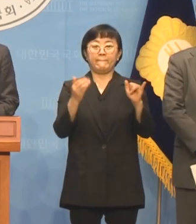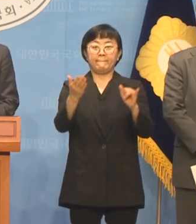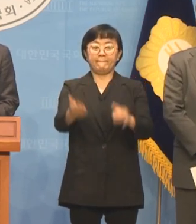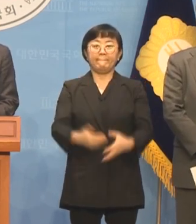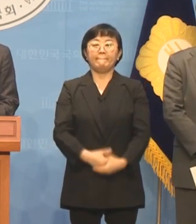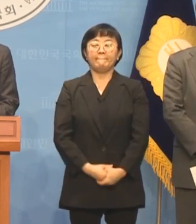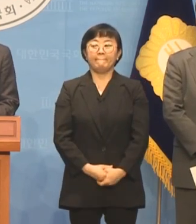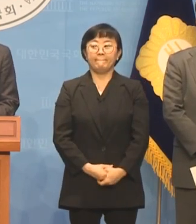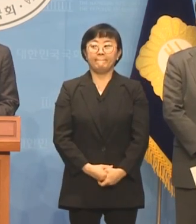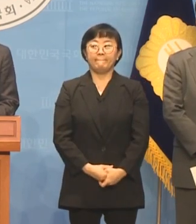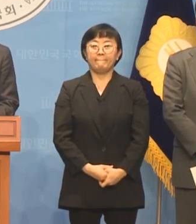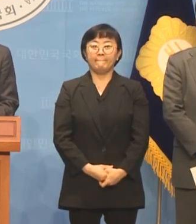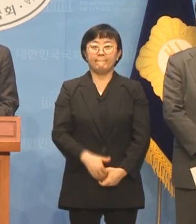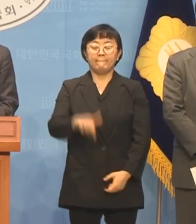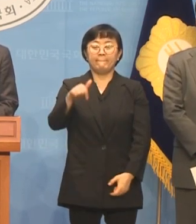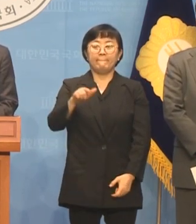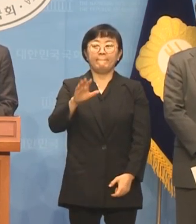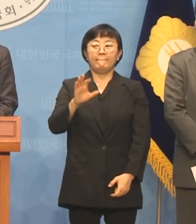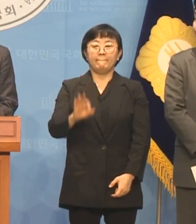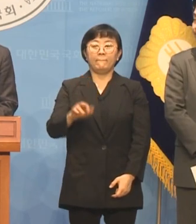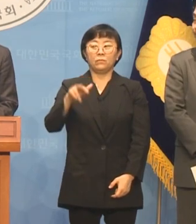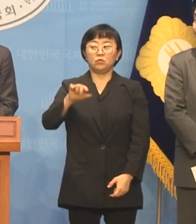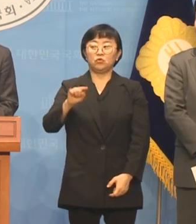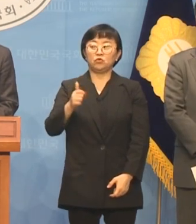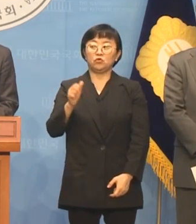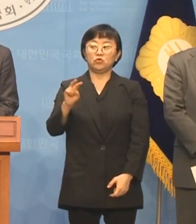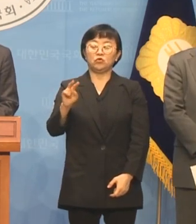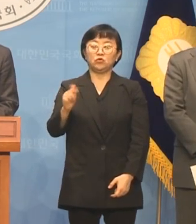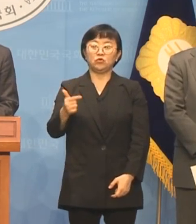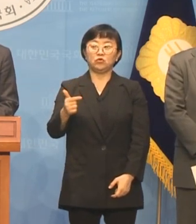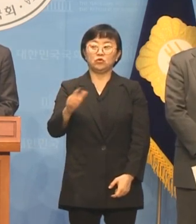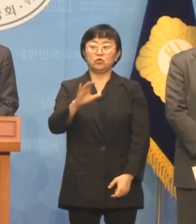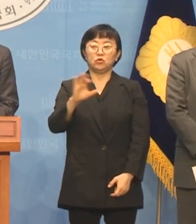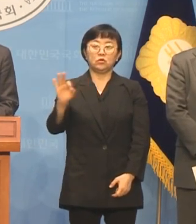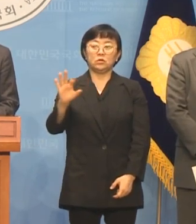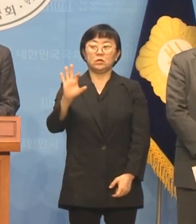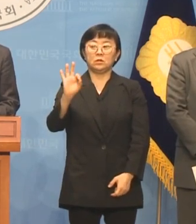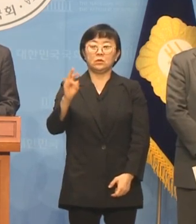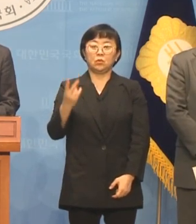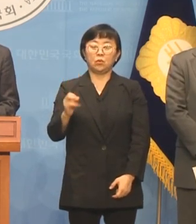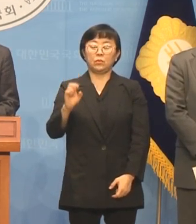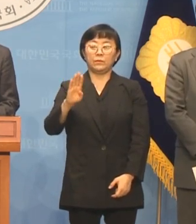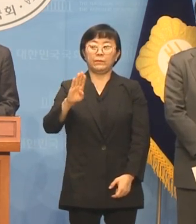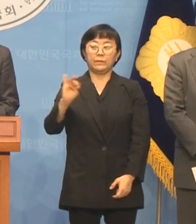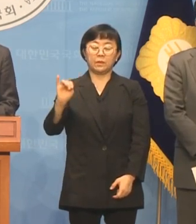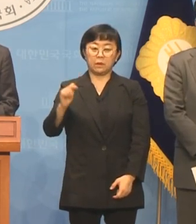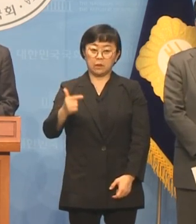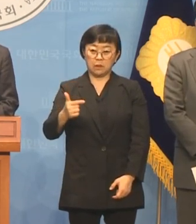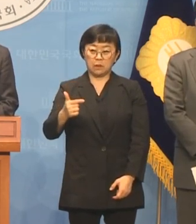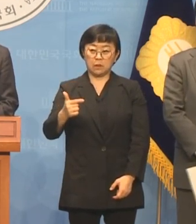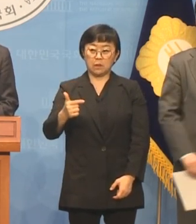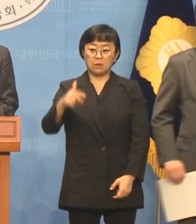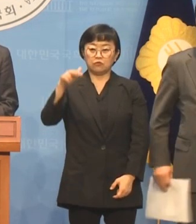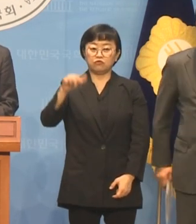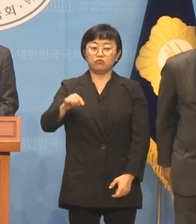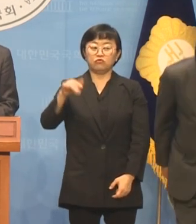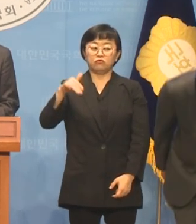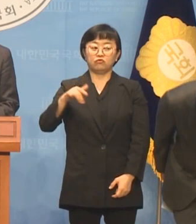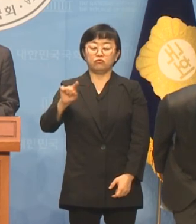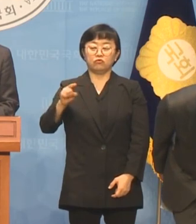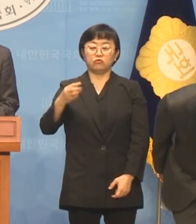해드리겠습니다. 강준현 의원님 참석하셨고요. 이용빈 의원님 참석하셨습니다. 그리고 주철현